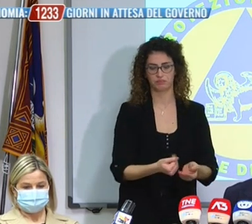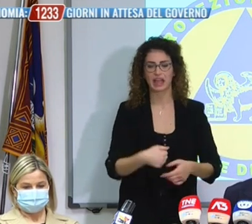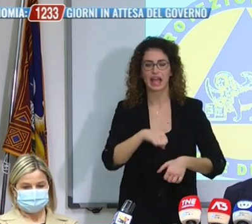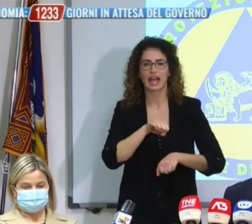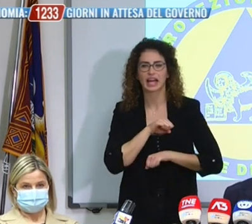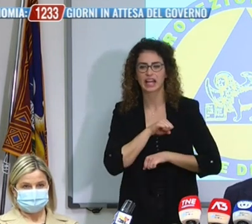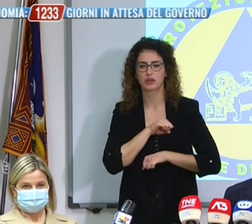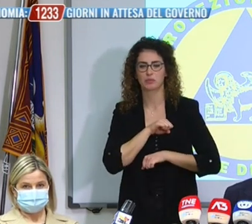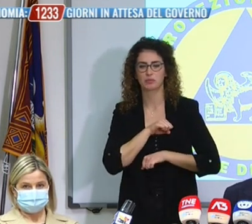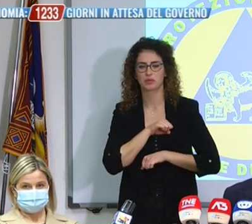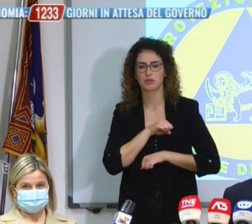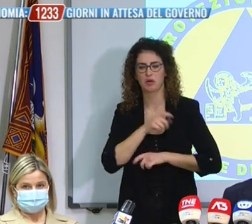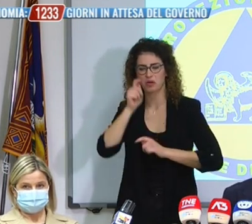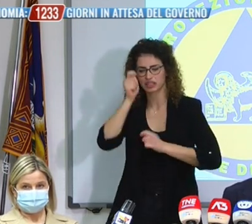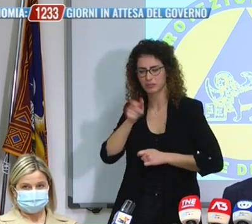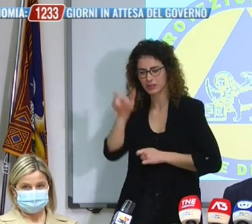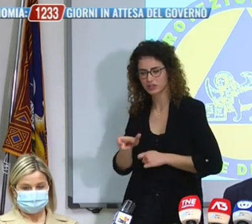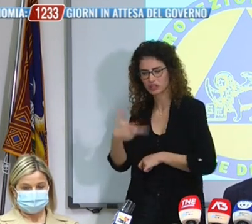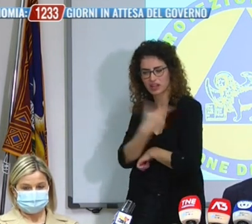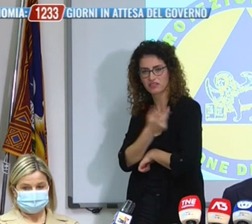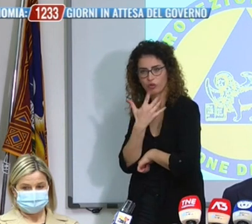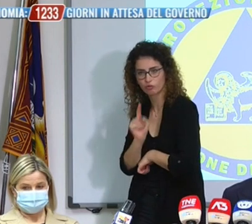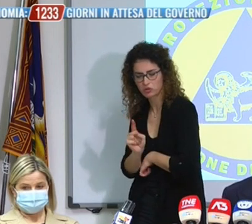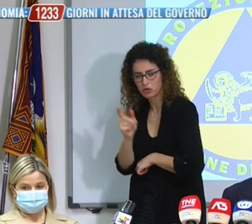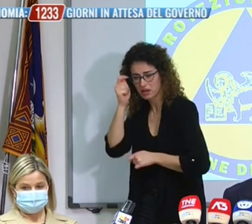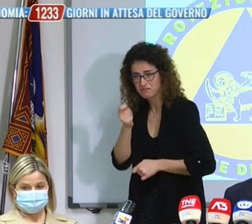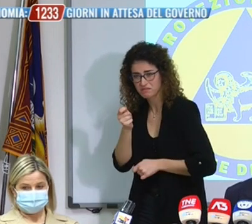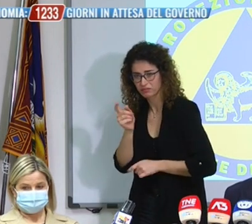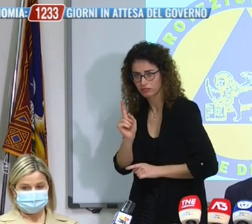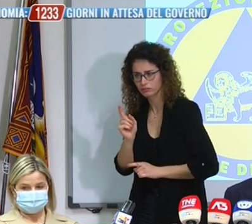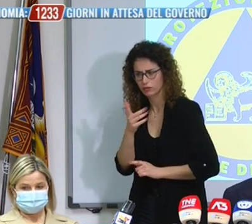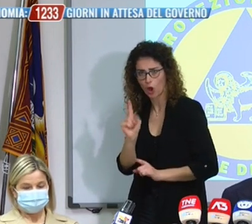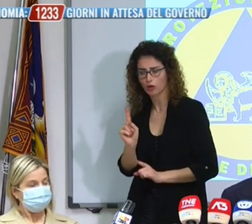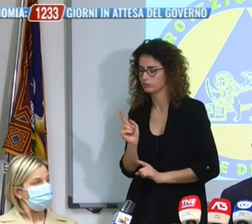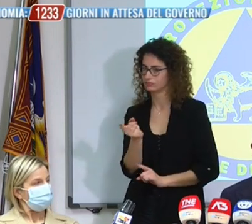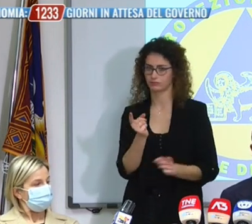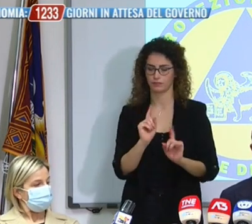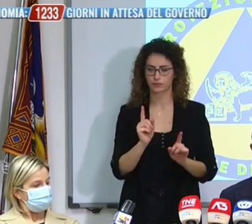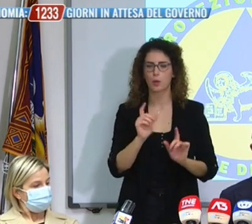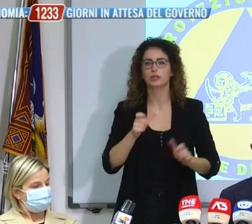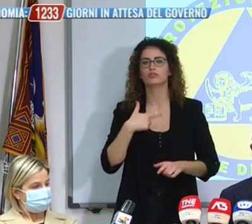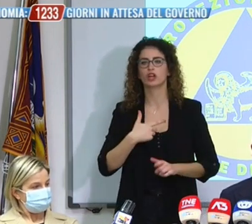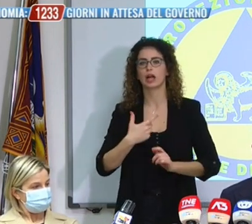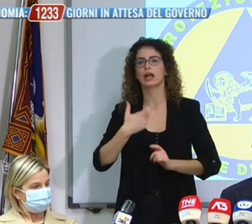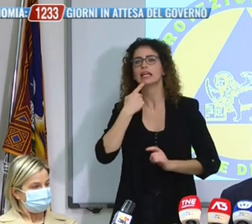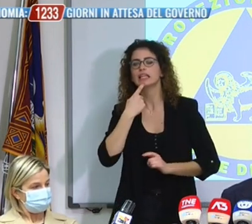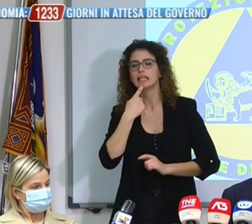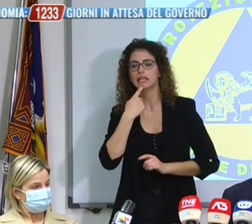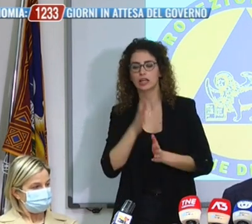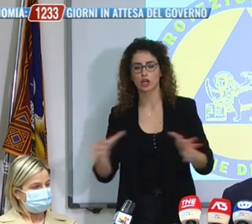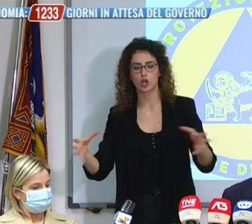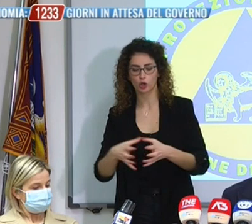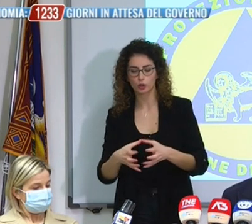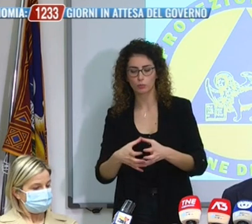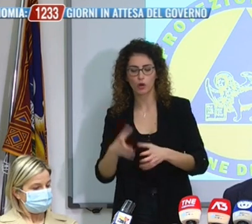mancanza di rispetto nei confronti di chi non si è vaccinato, anche perché chi non si vaccina per scelta deve sapere che deve ringraziare sempre chi si è